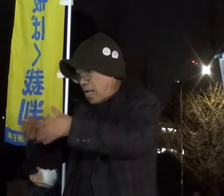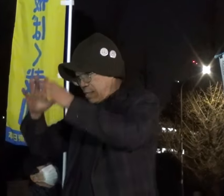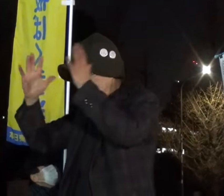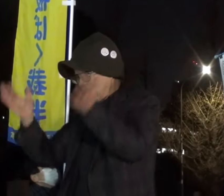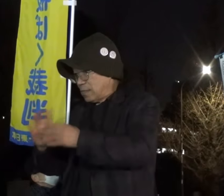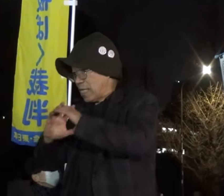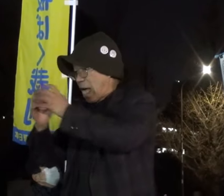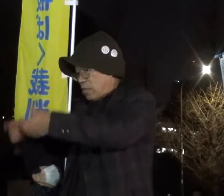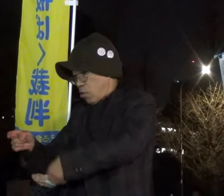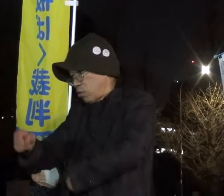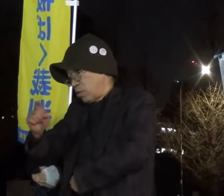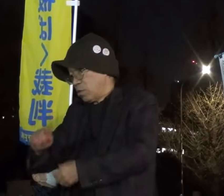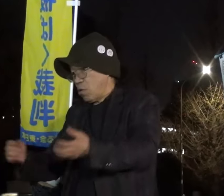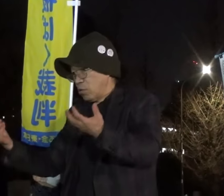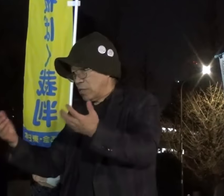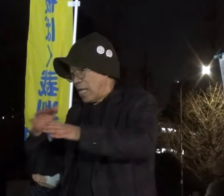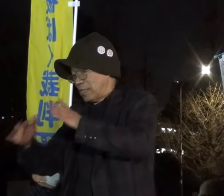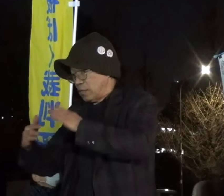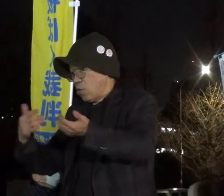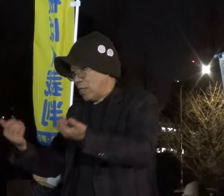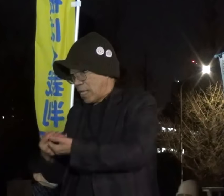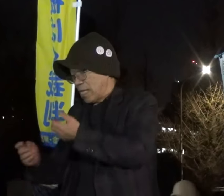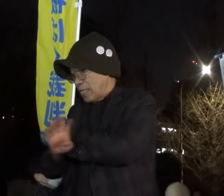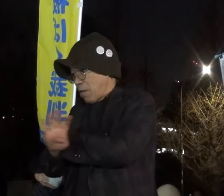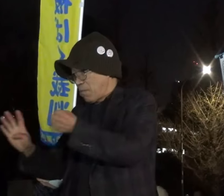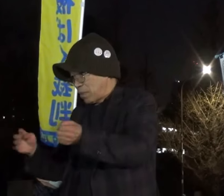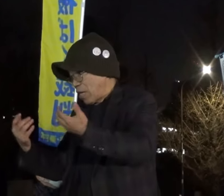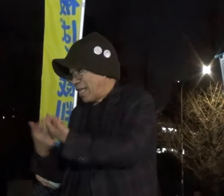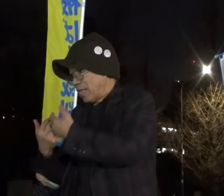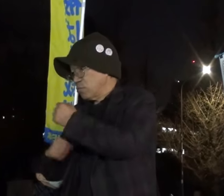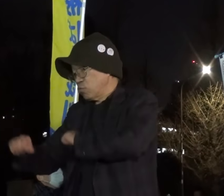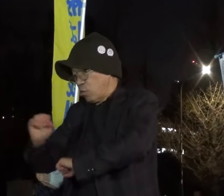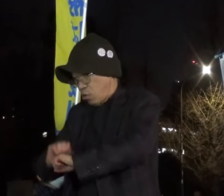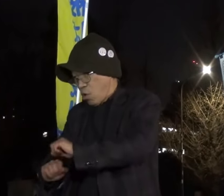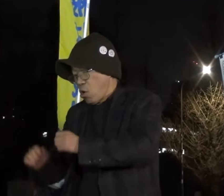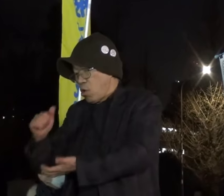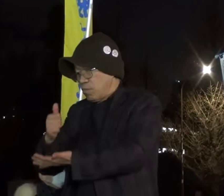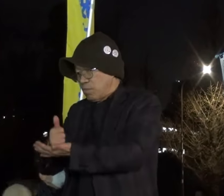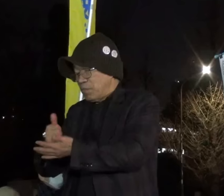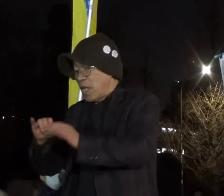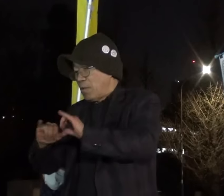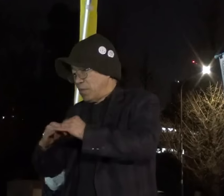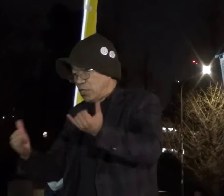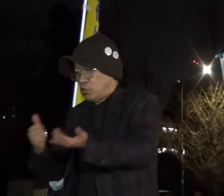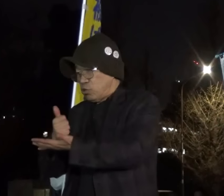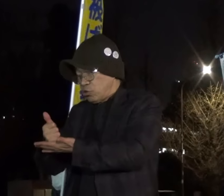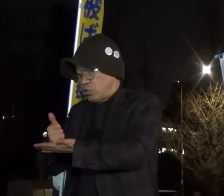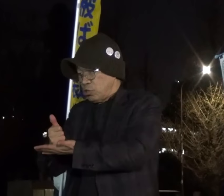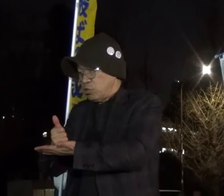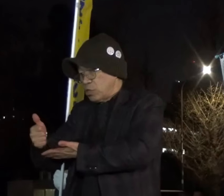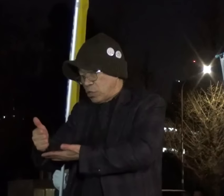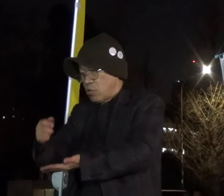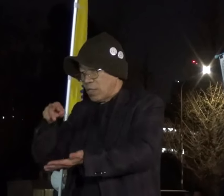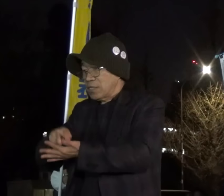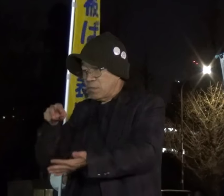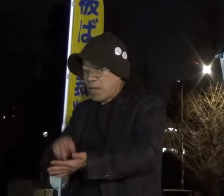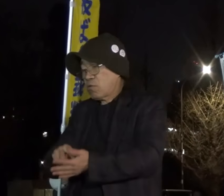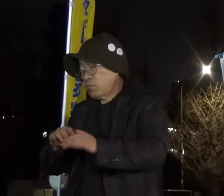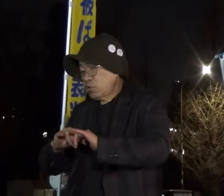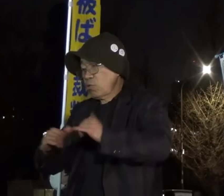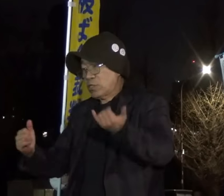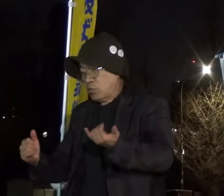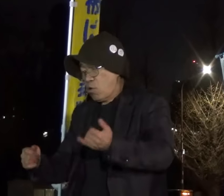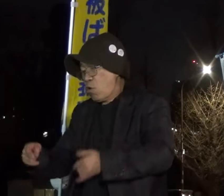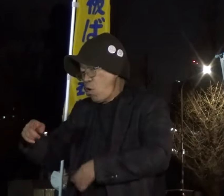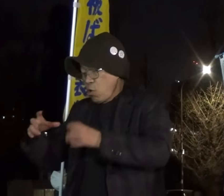対運動、良心的な民主主義の側に立つ人たち、手を組んでですね、国境を取っ払った本当の意味で